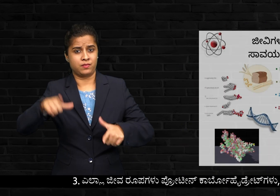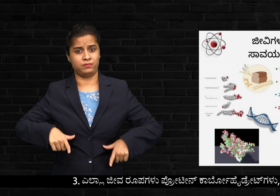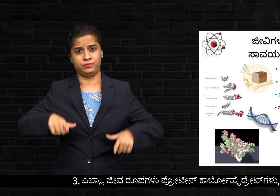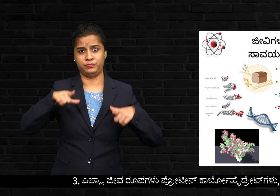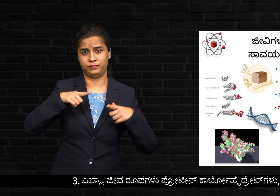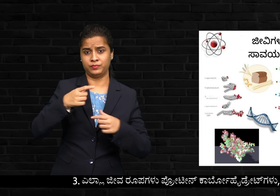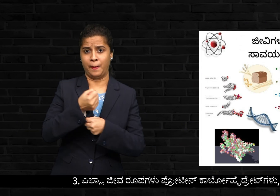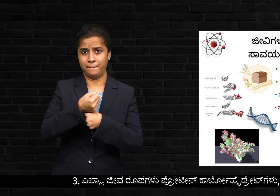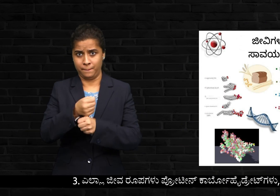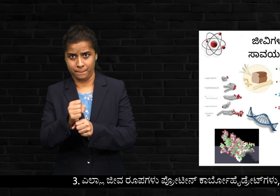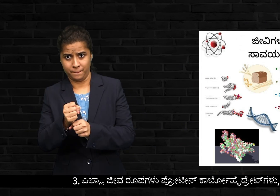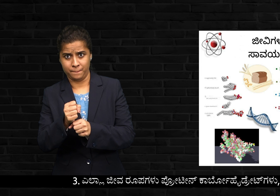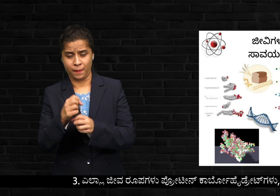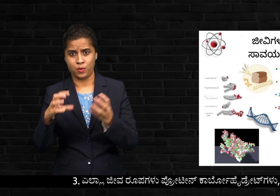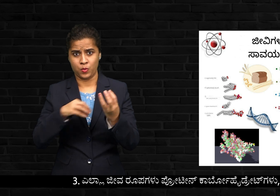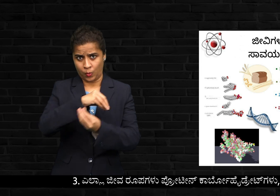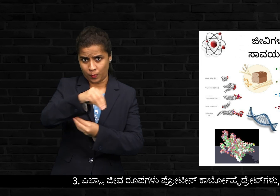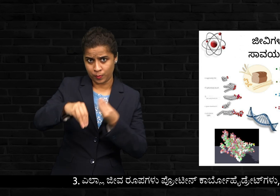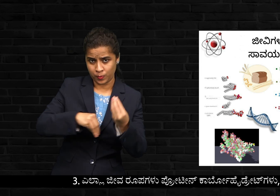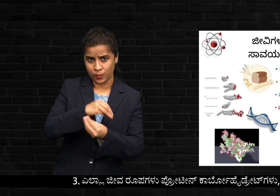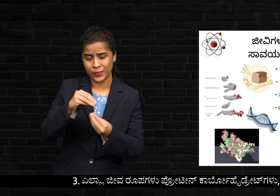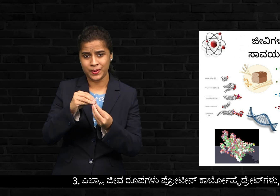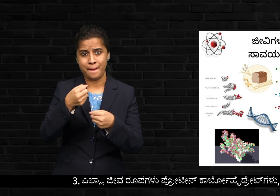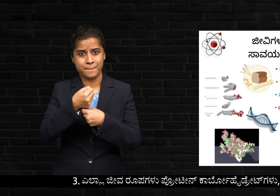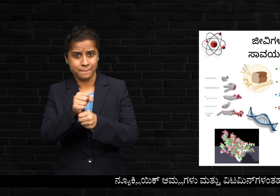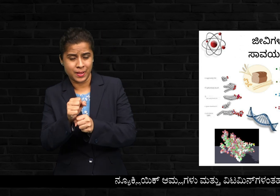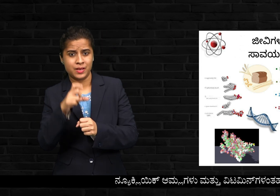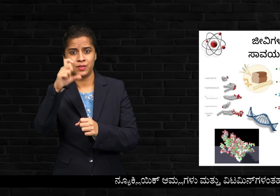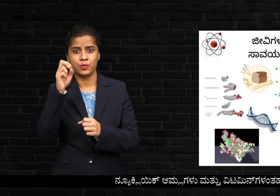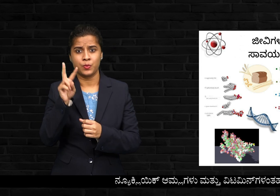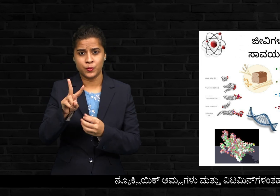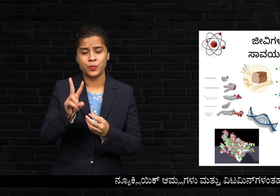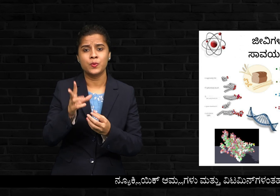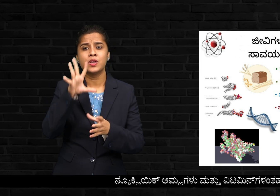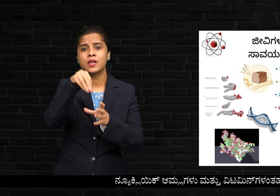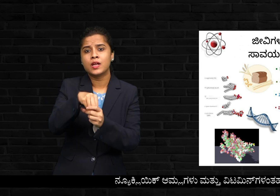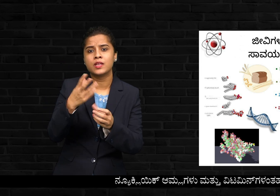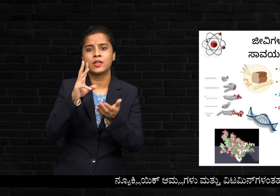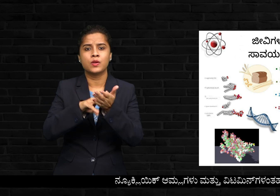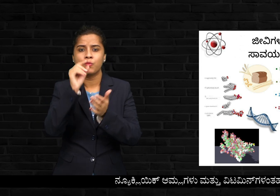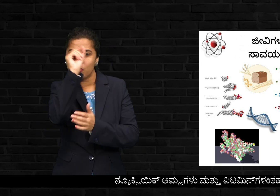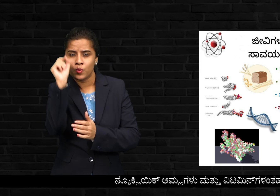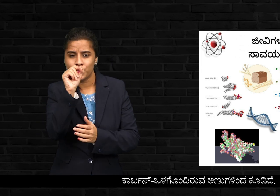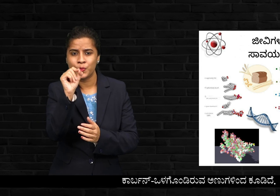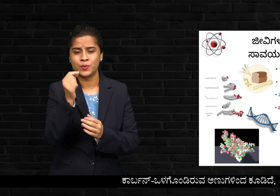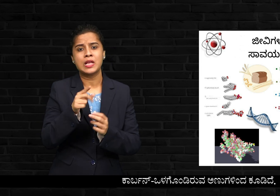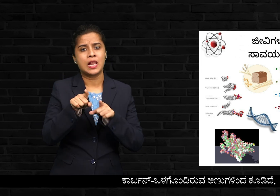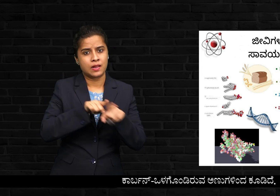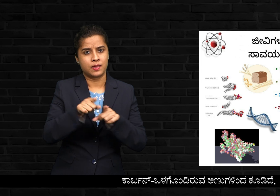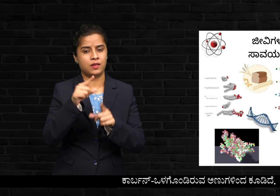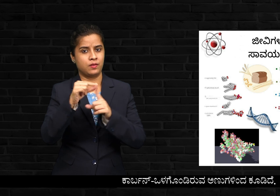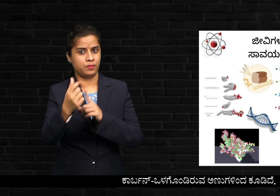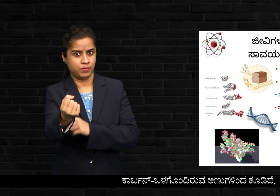3. ಎಲ್ಲಾ ಜೀವರೂಪಗಳು ಪ್ರೋಟೀನ್, ಕಾರ್ಬೋಹೈಡ್ರೇಟ್ಗಳು, ಕೊಬ್ಬುಗಳು, ನ್ಯೂಕ್ಲಿಯಿಕ್ ಆಮ್ಲಗಳು ಮತ್ತು ವಿಟಮಿನ್ಗಳಂತಹ ಕಾರ್ಬನ್